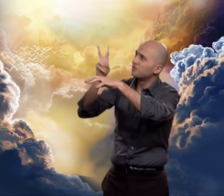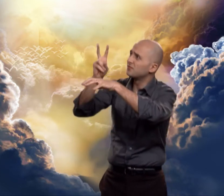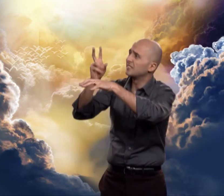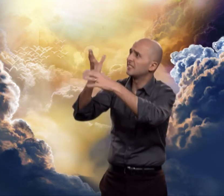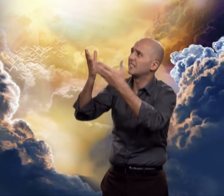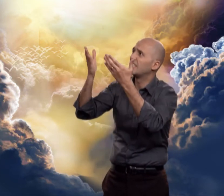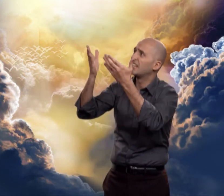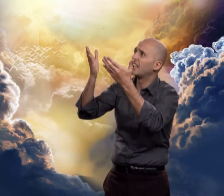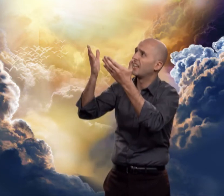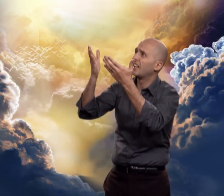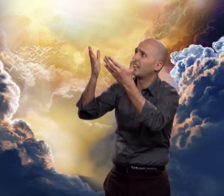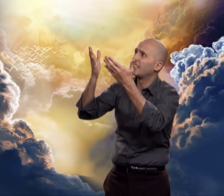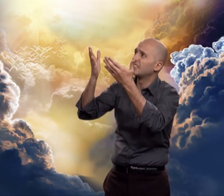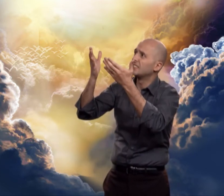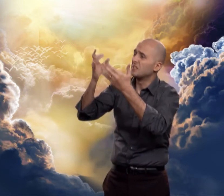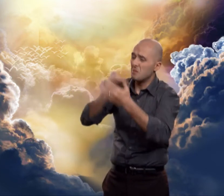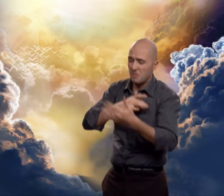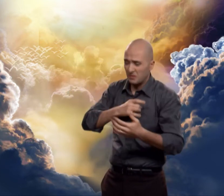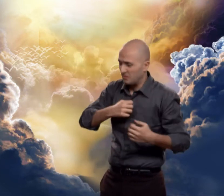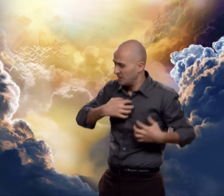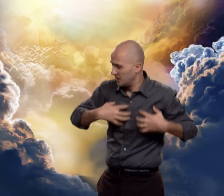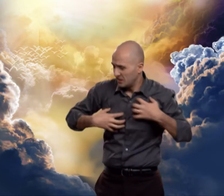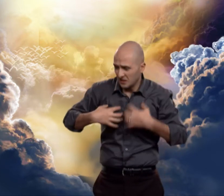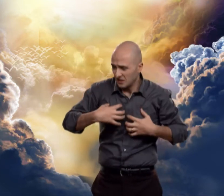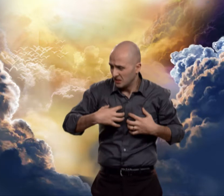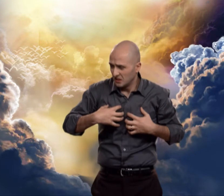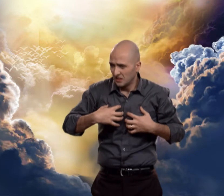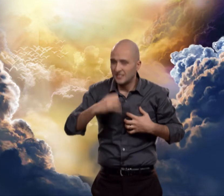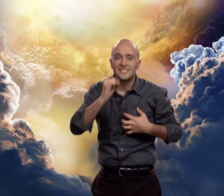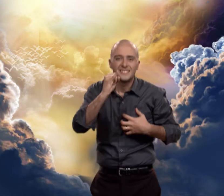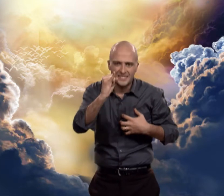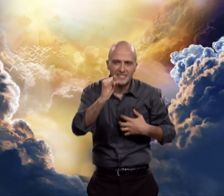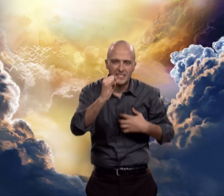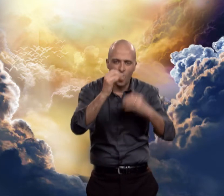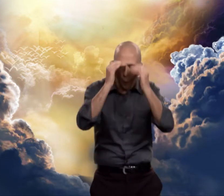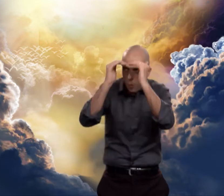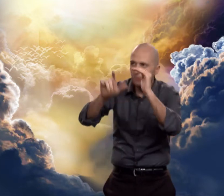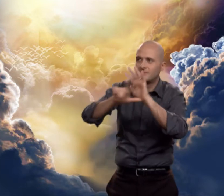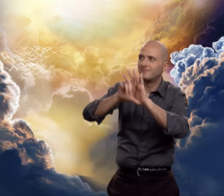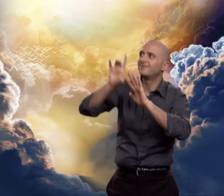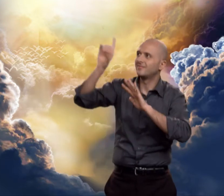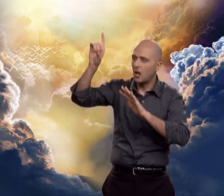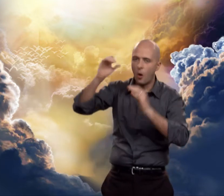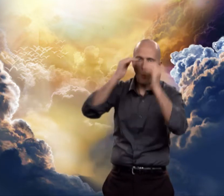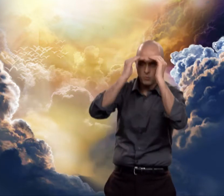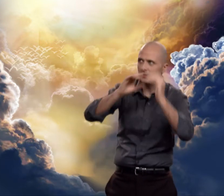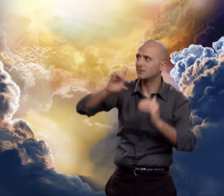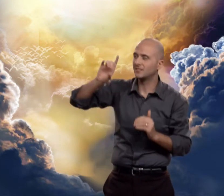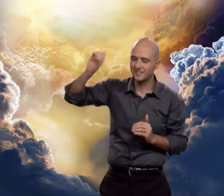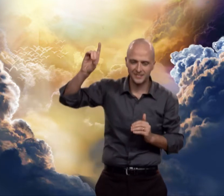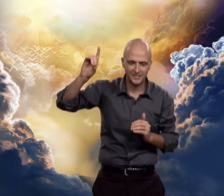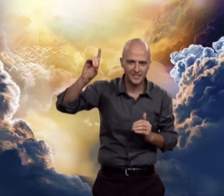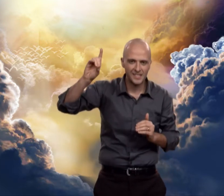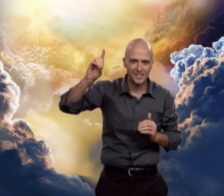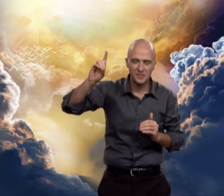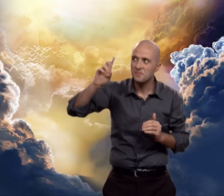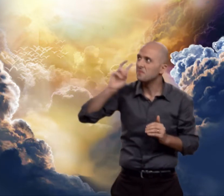torna-se perfeita, bela e imortal. Defeitos e deformidades são deixados no túmulo. Os salvos sairão